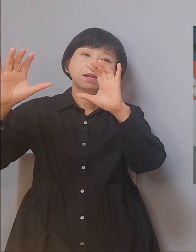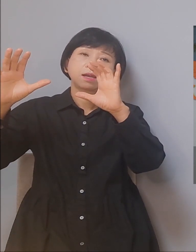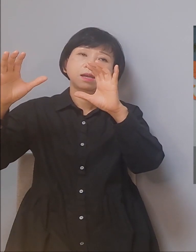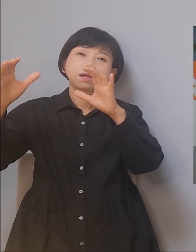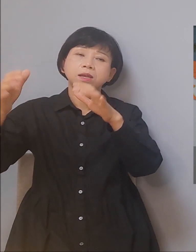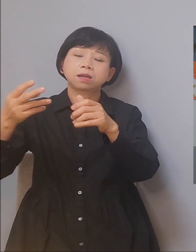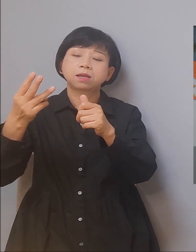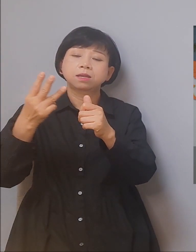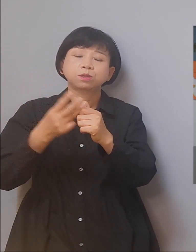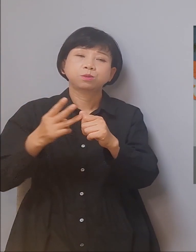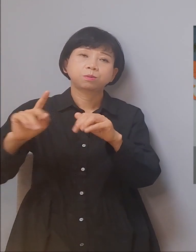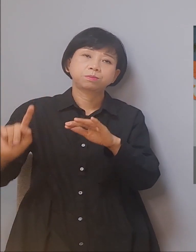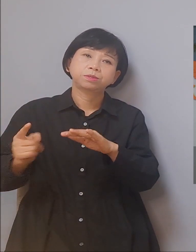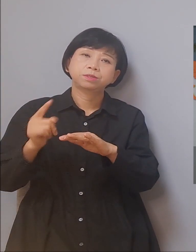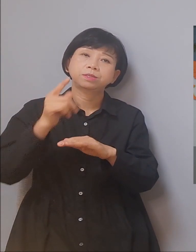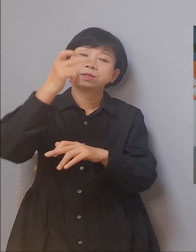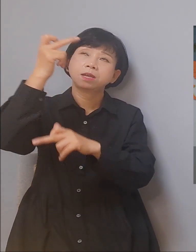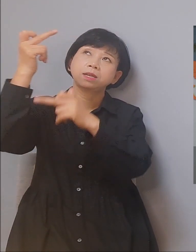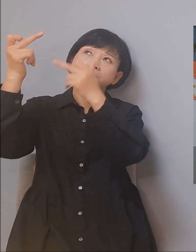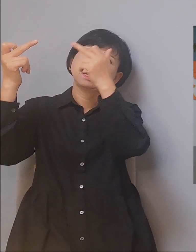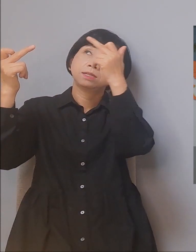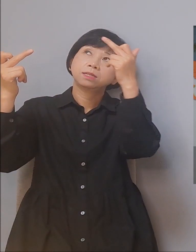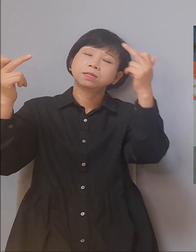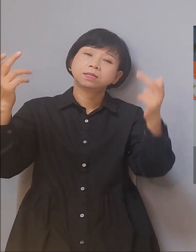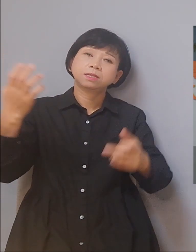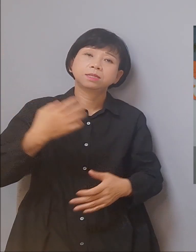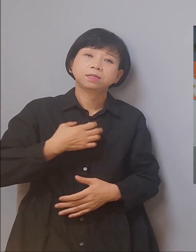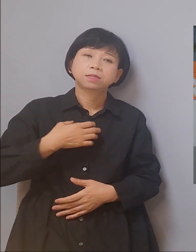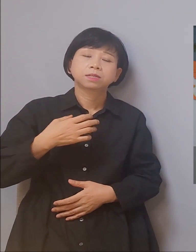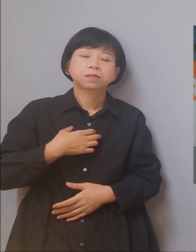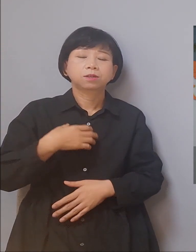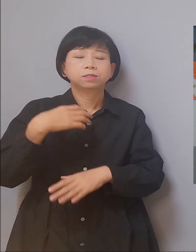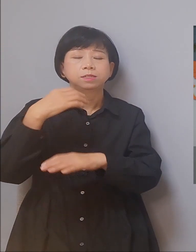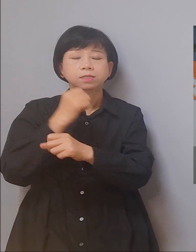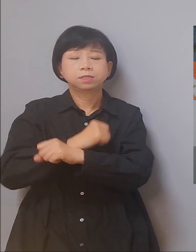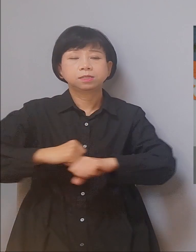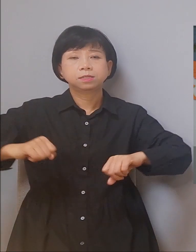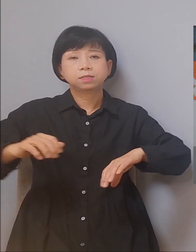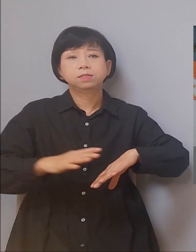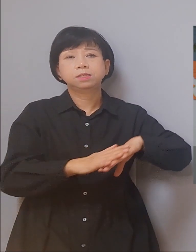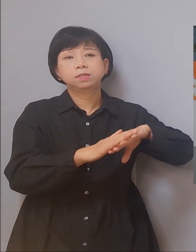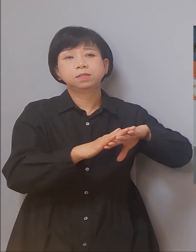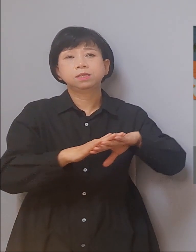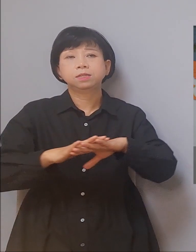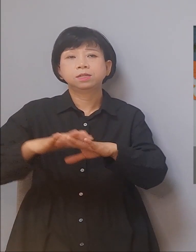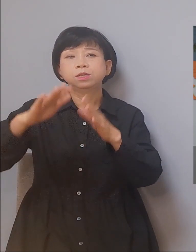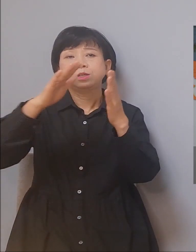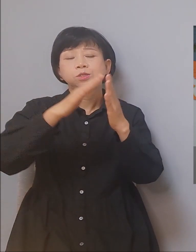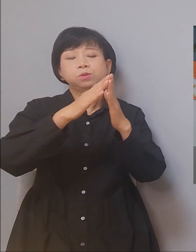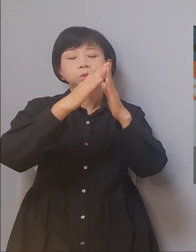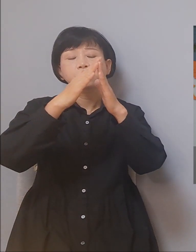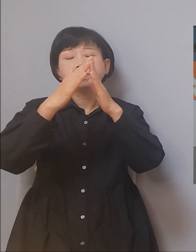하늘나라. 높은 산이 거친 들이